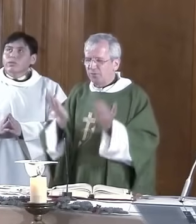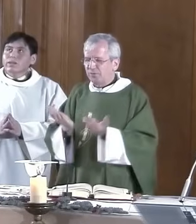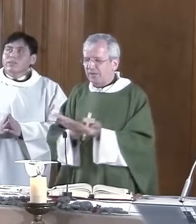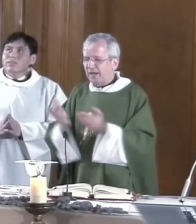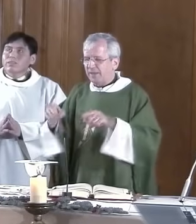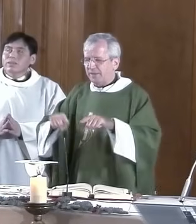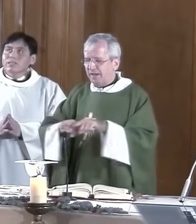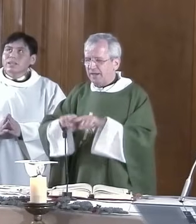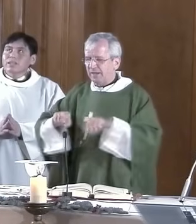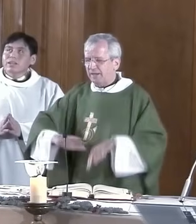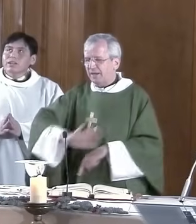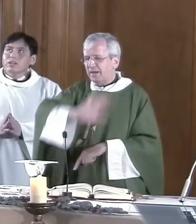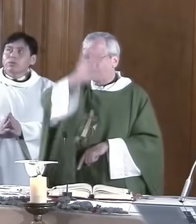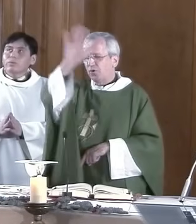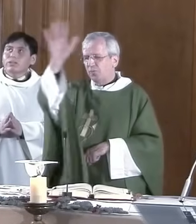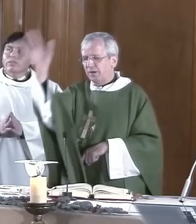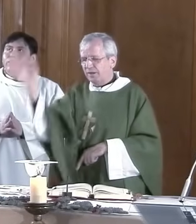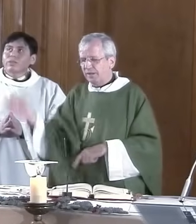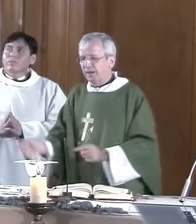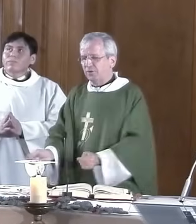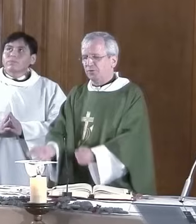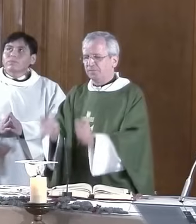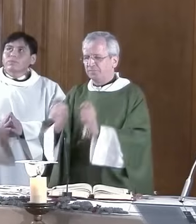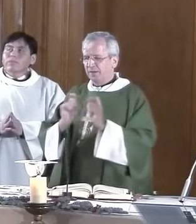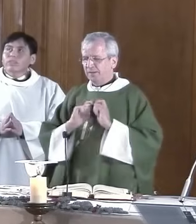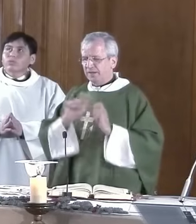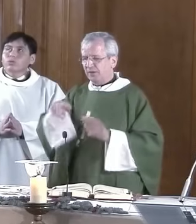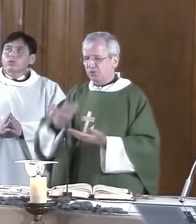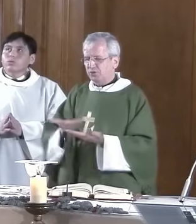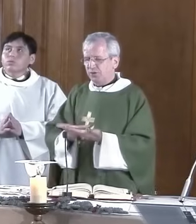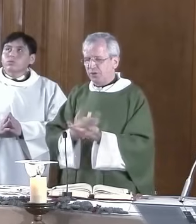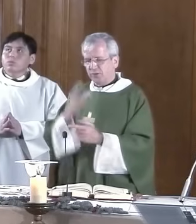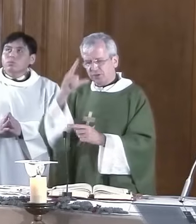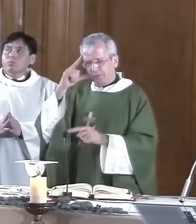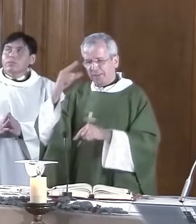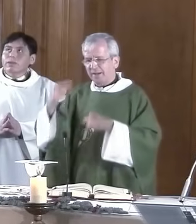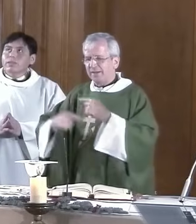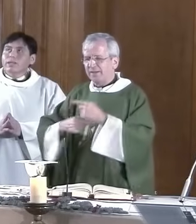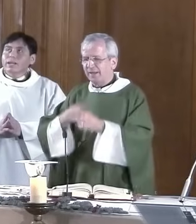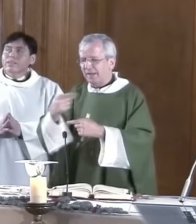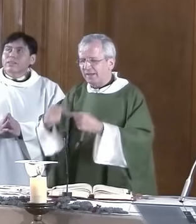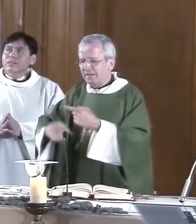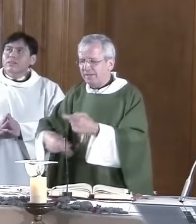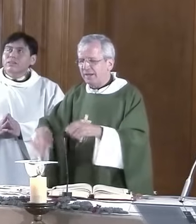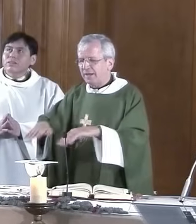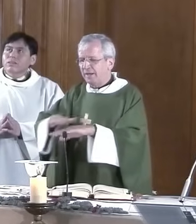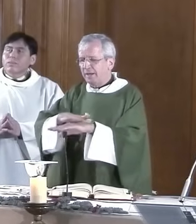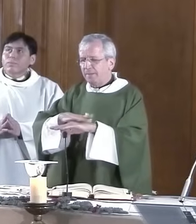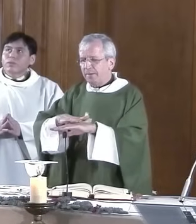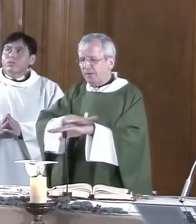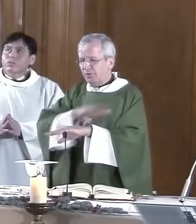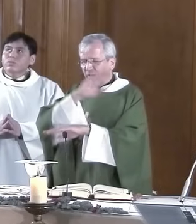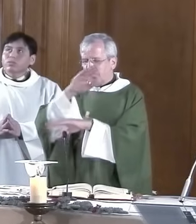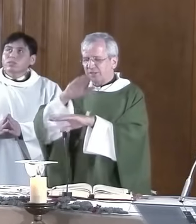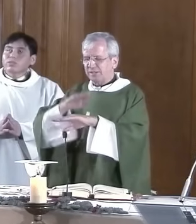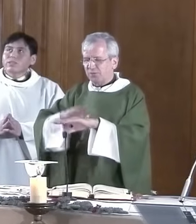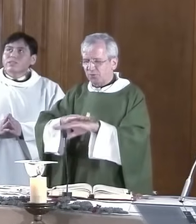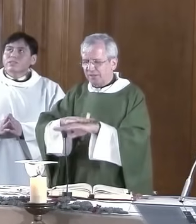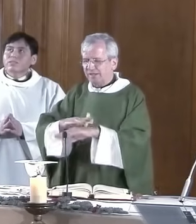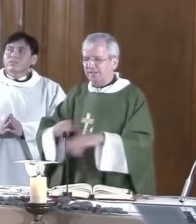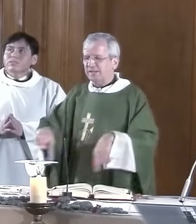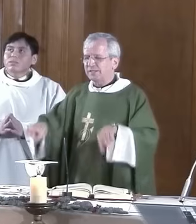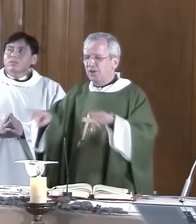tu voluntad en la tierra como en el cielo. Danos hoy nuestro pan de cada día, perdona